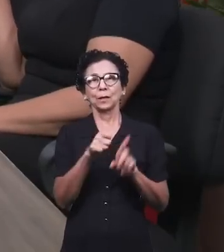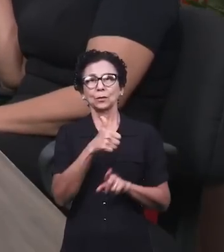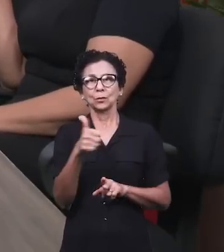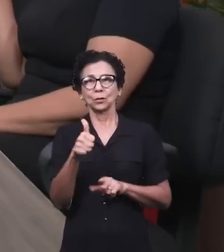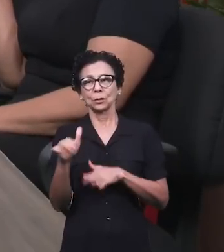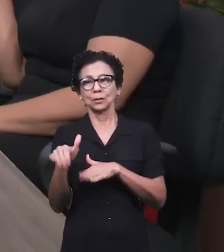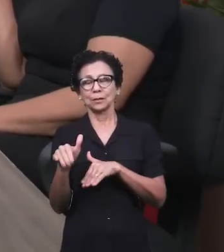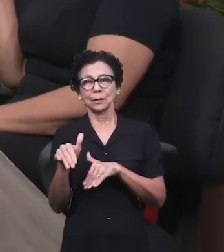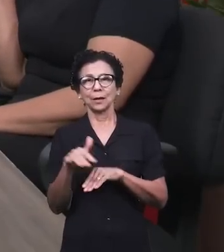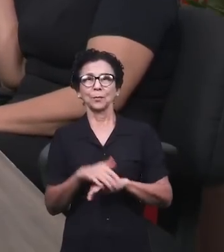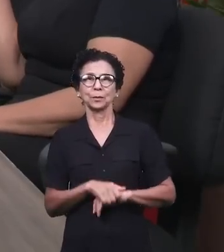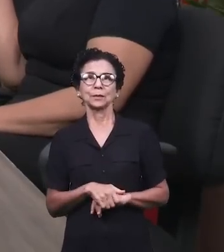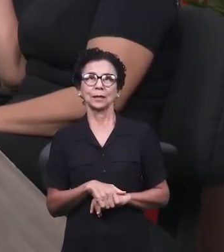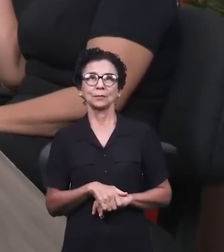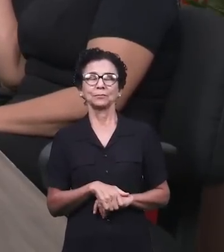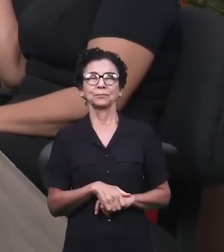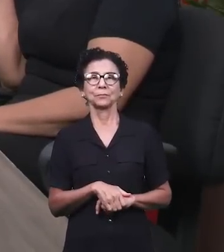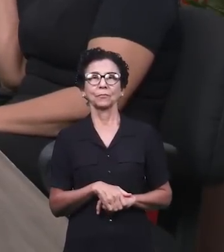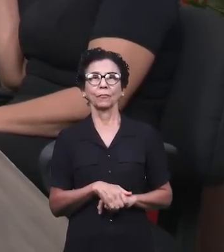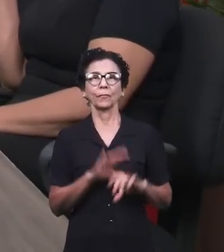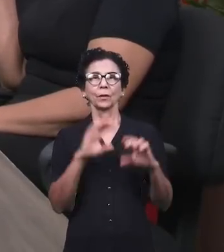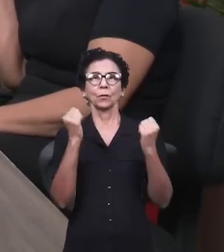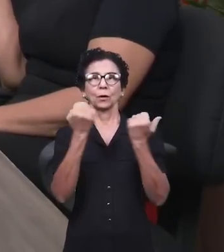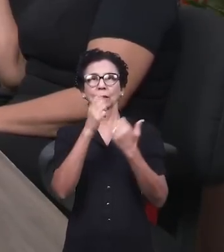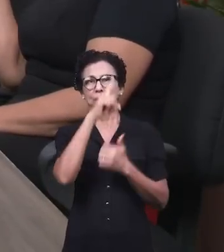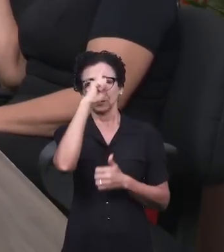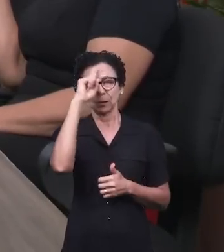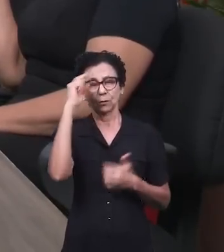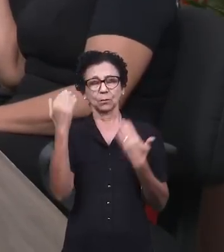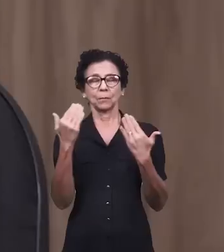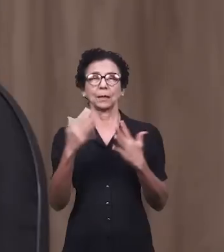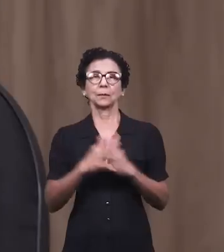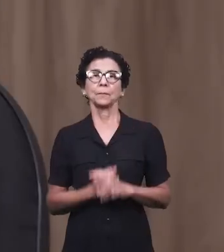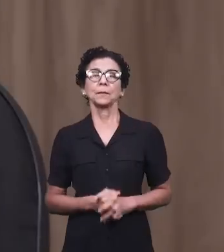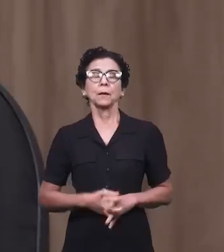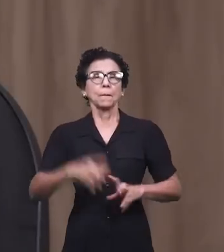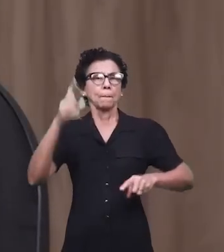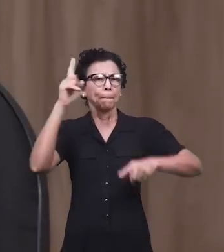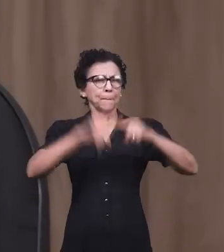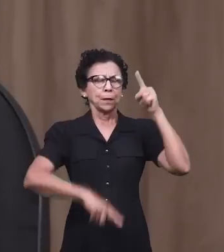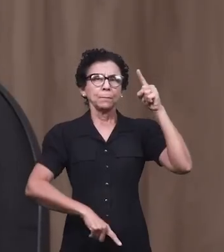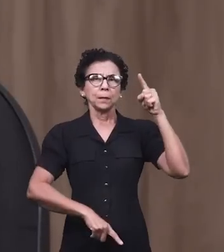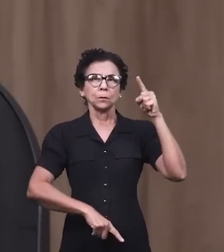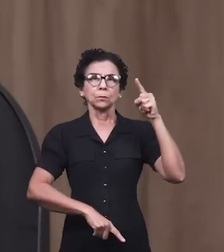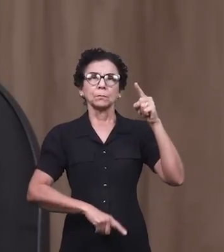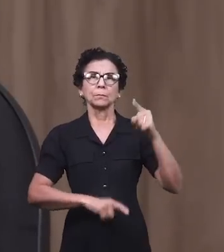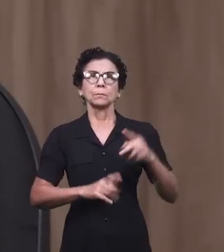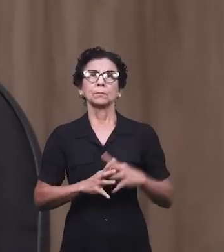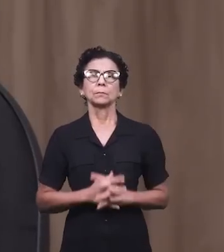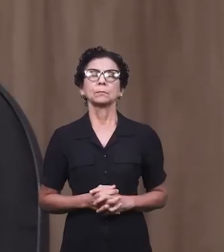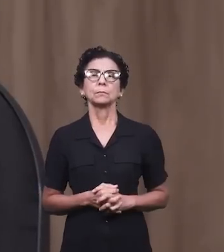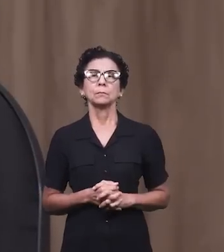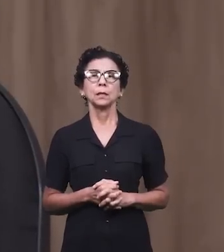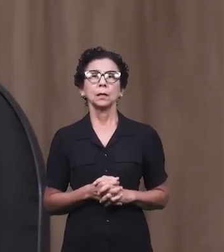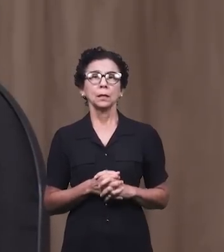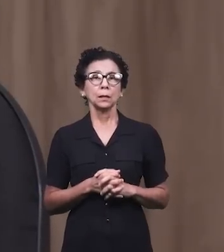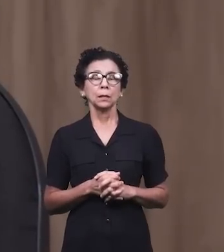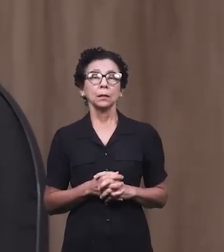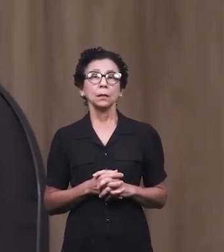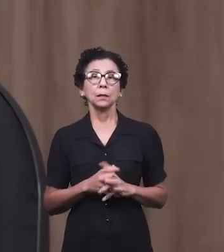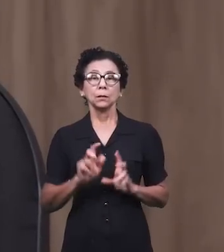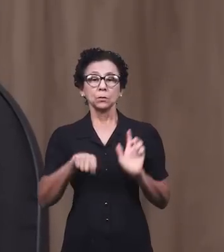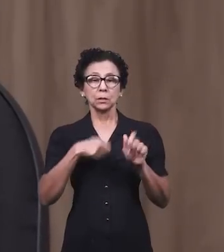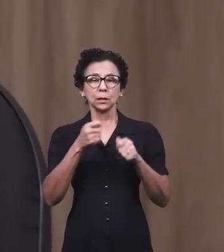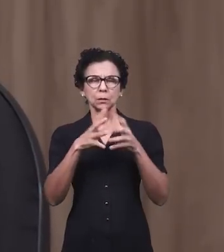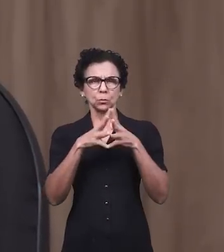Então, foi proibido, a língua de sinais foi proibida. Mas a língua de sinais morreu? Não, ela ficou,